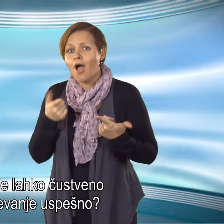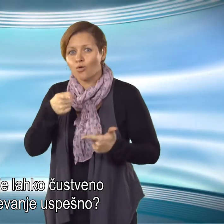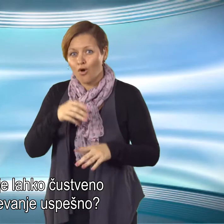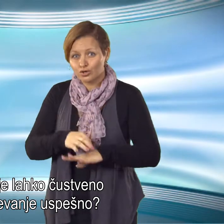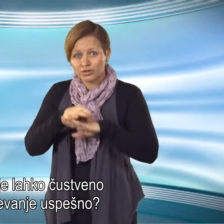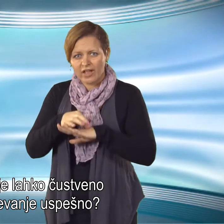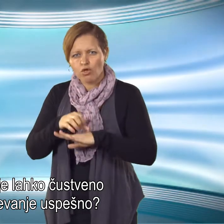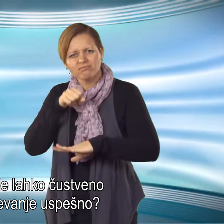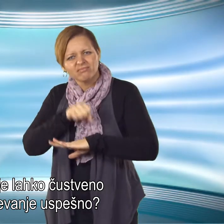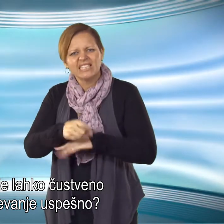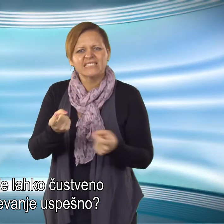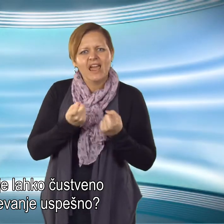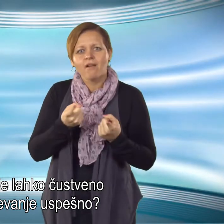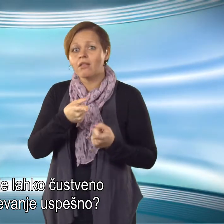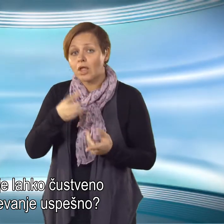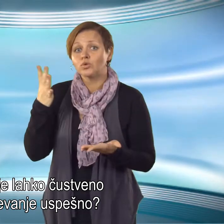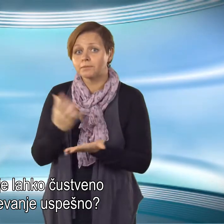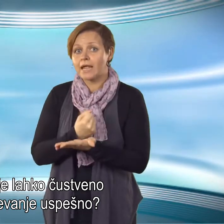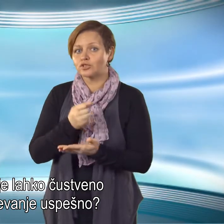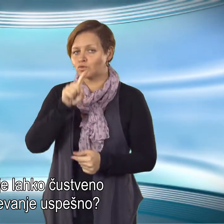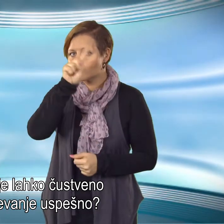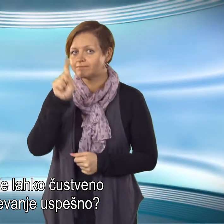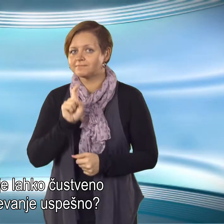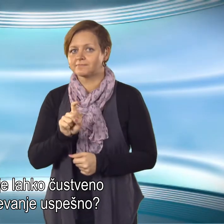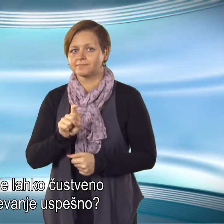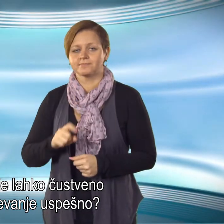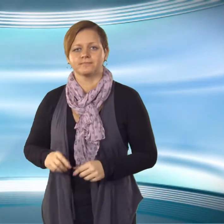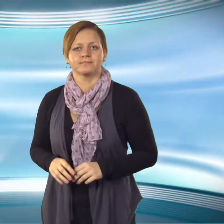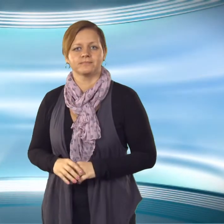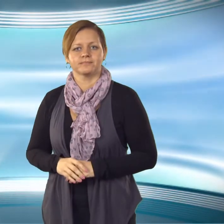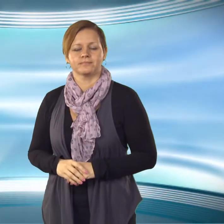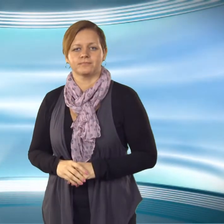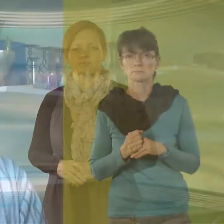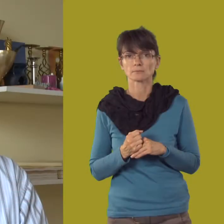Kdaj je lahko čustveno izsiljevanje uspešno?